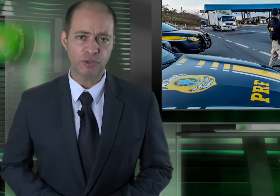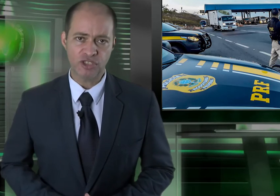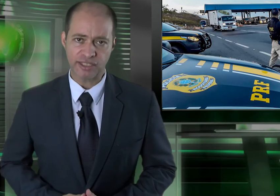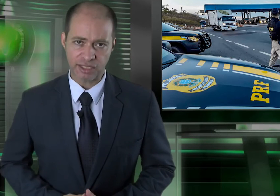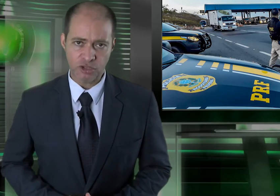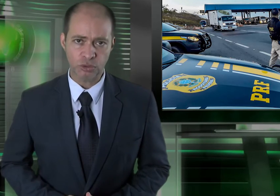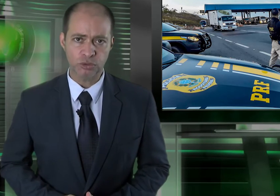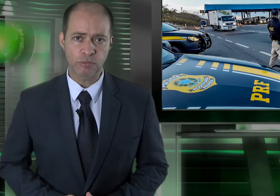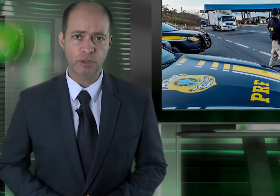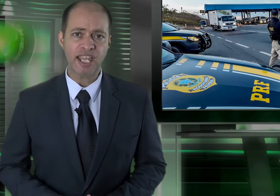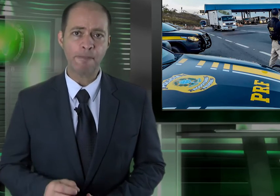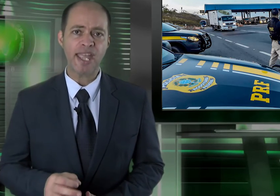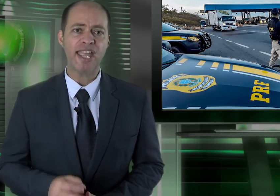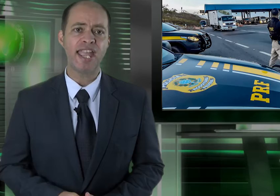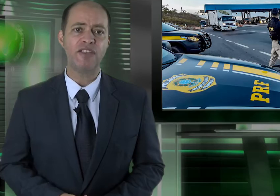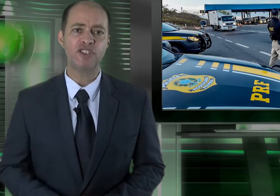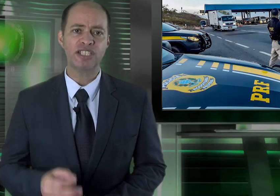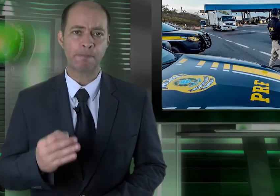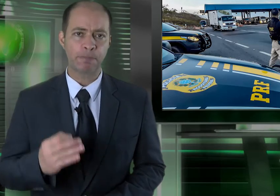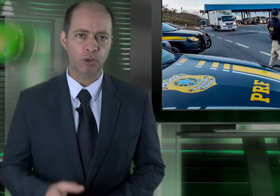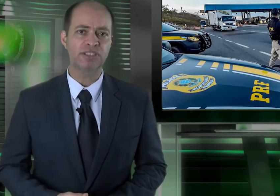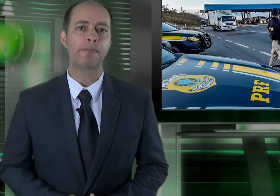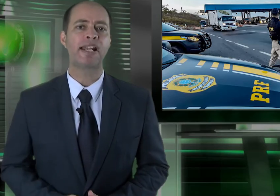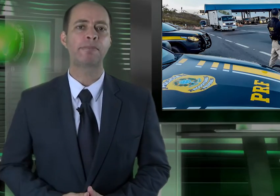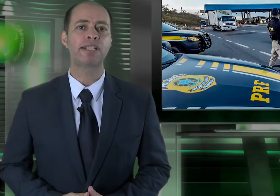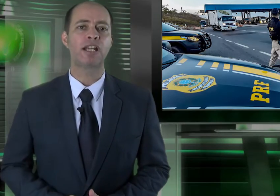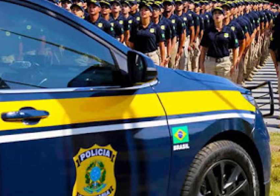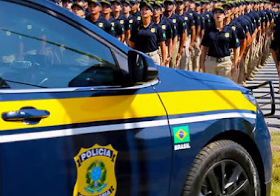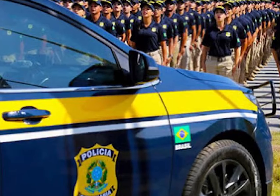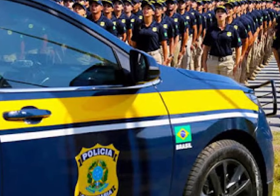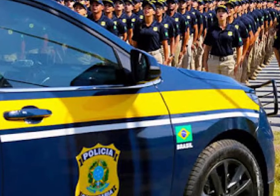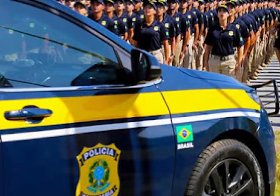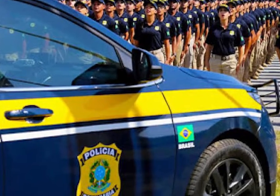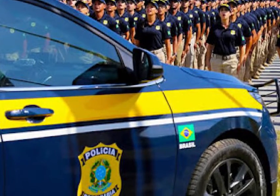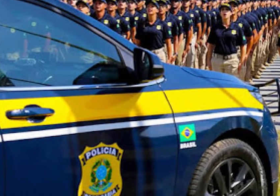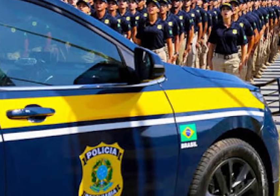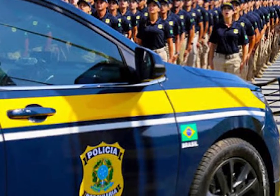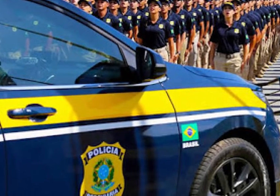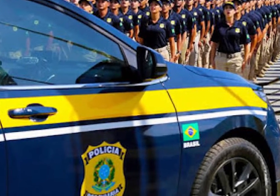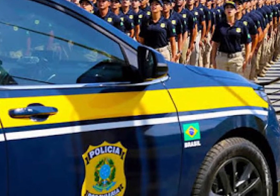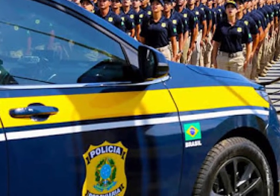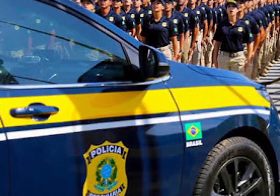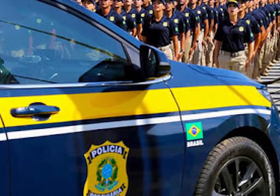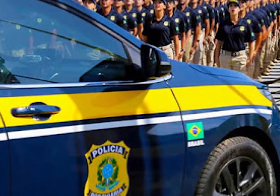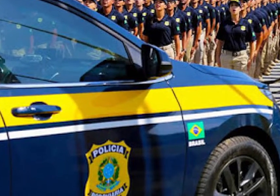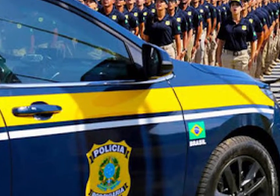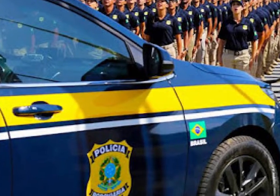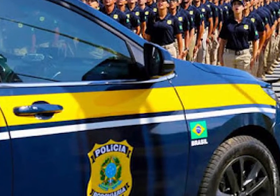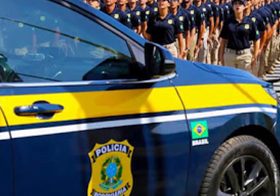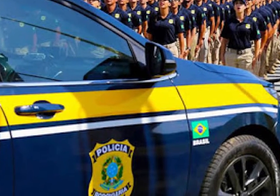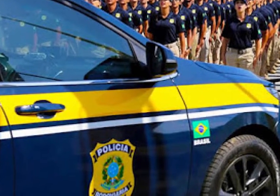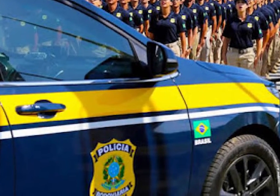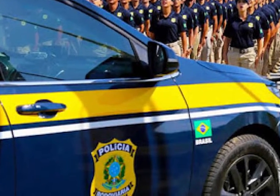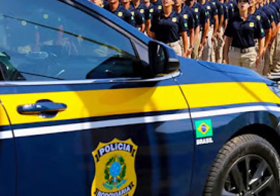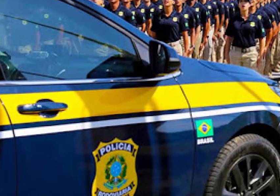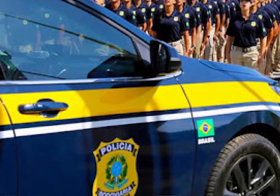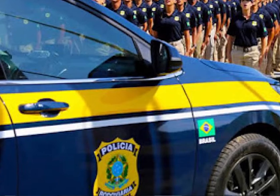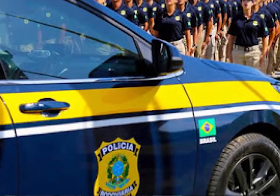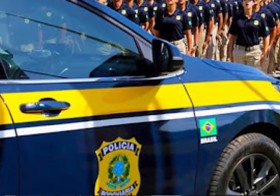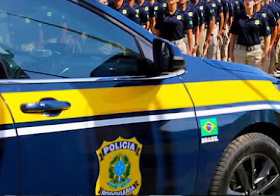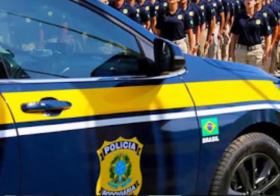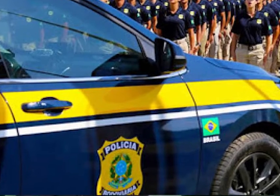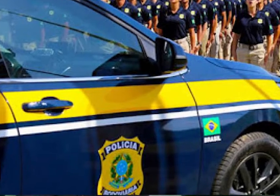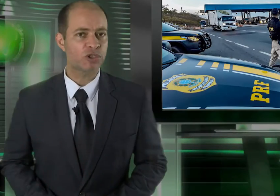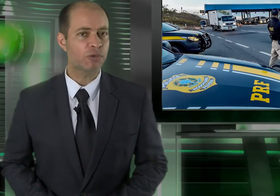uma live no dia 3 de outubro que a PRF está pronta para abrir o novo edital ainda este ano. Esta afirmação